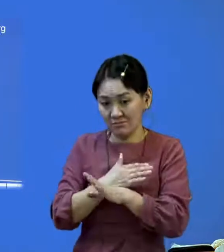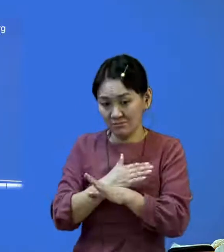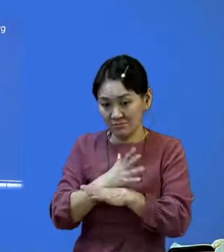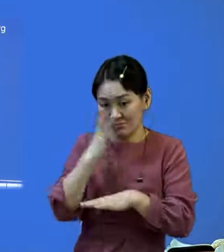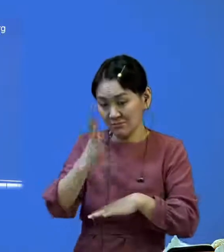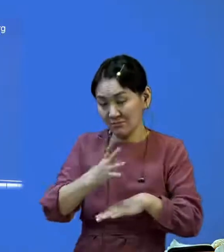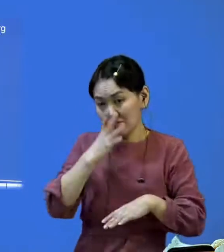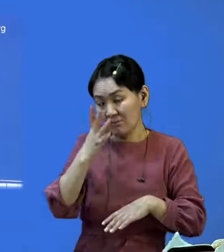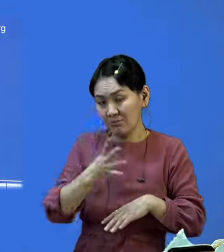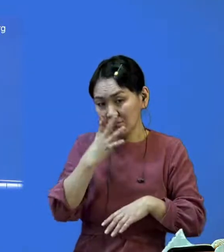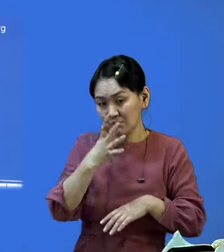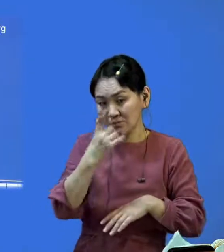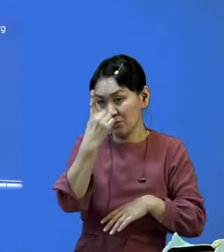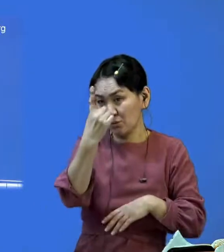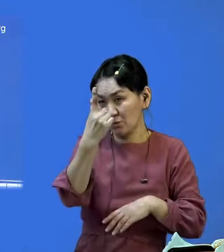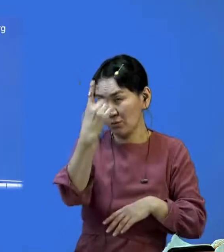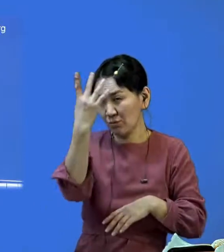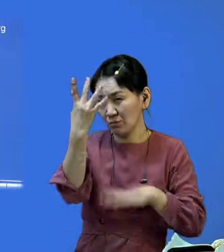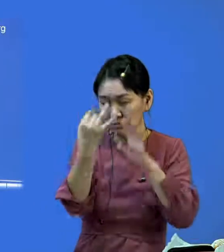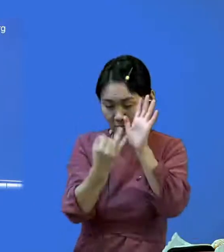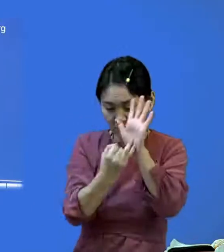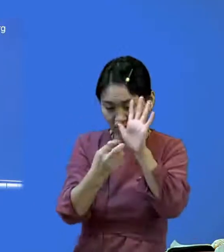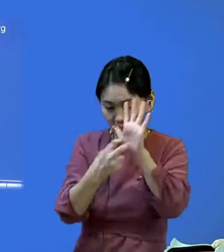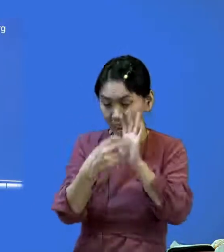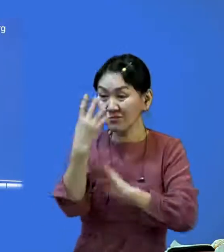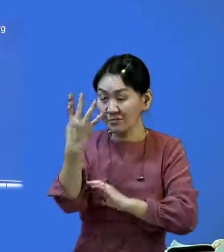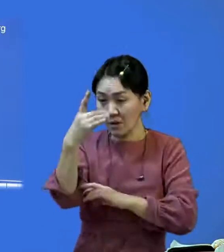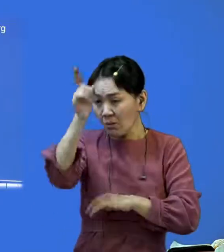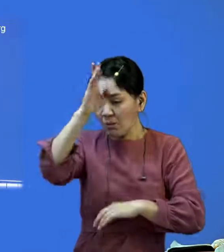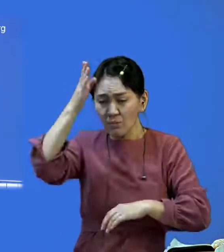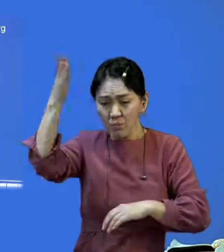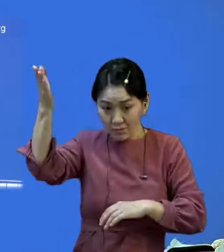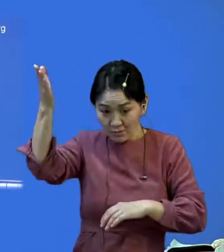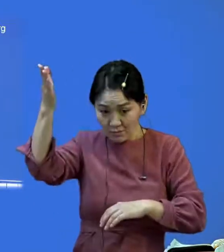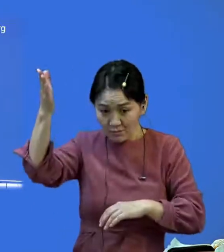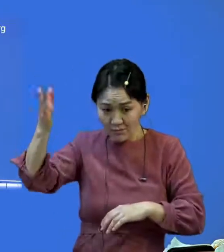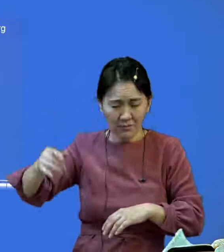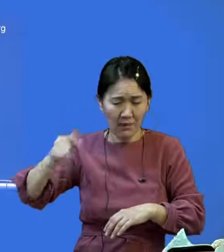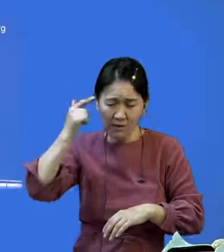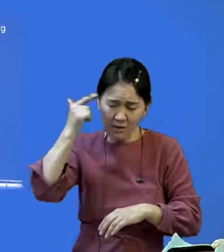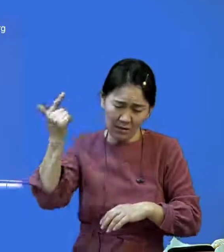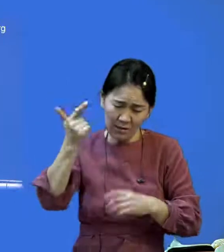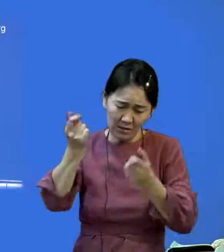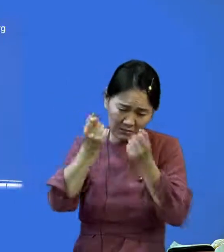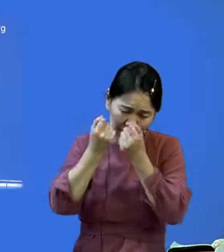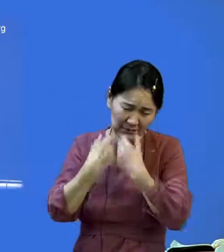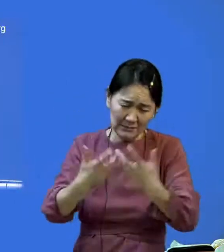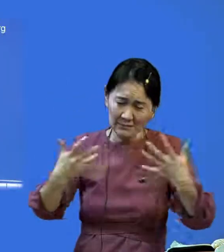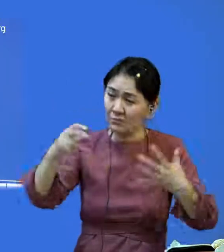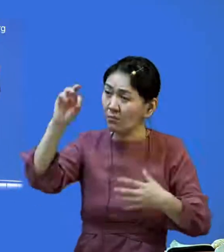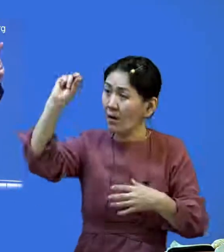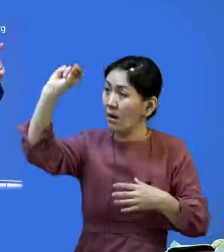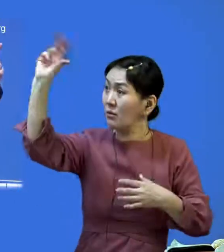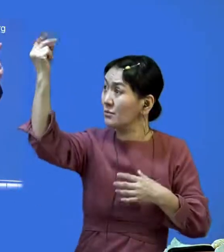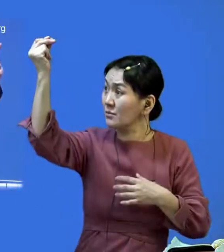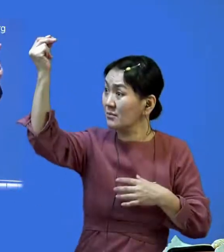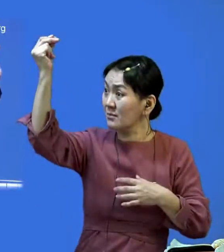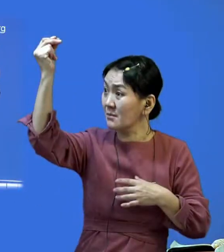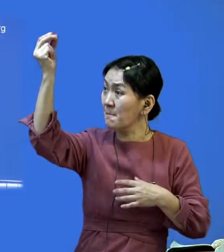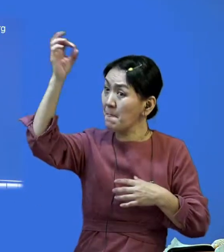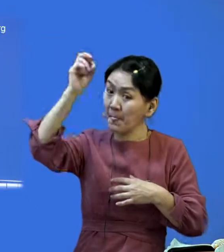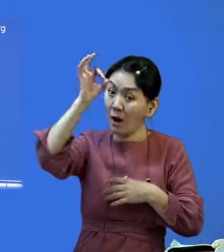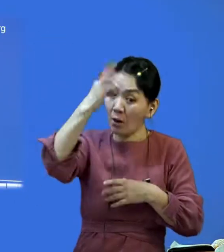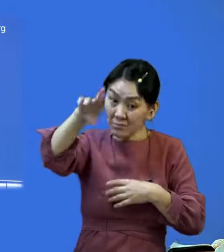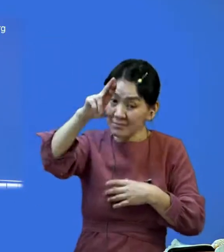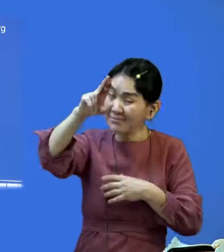Дуулал 147-гийн 4 дээрээс харуул. Бурхан энэ маш олон оддыг тоогоор нь тоолдог гэж байна,